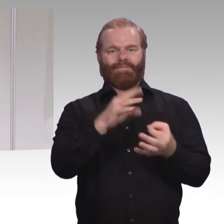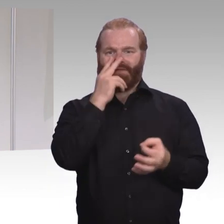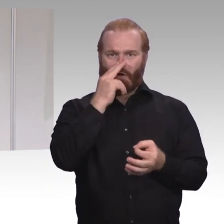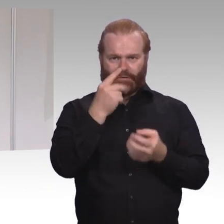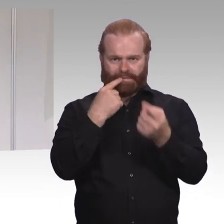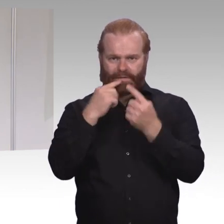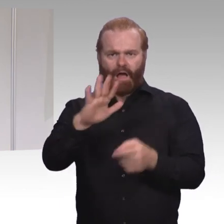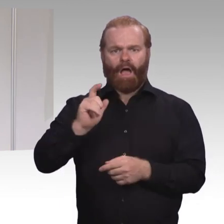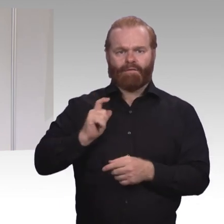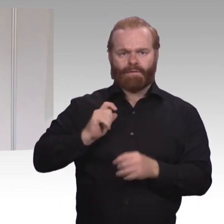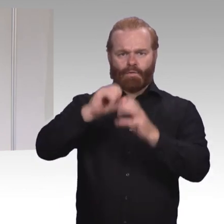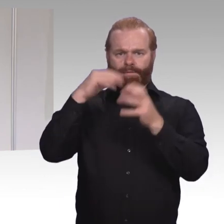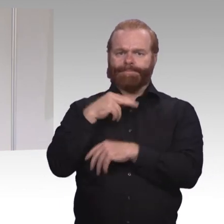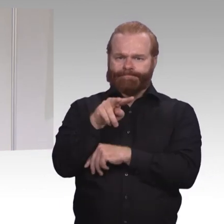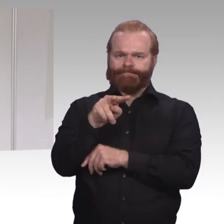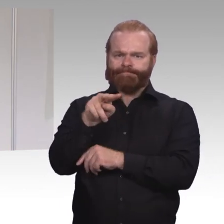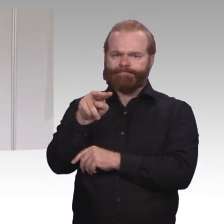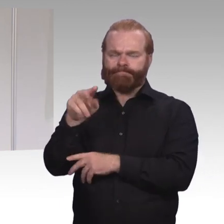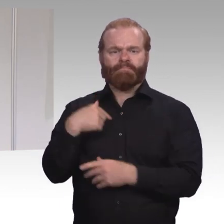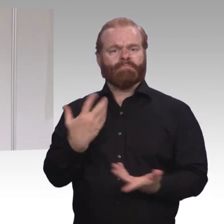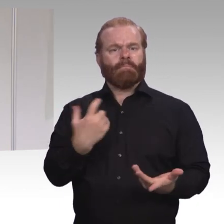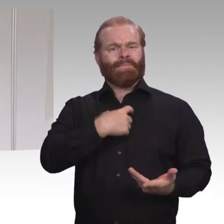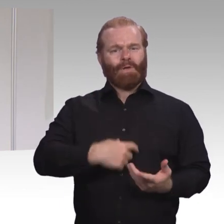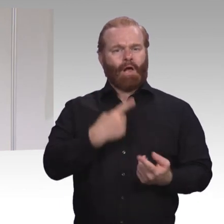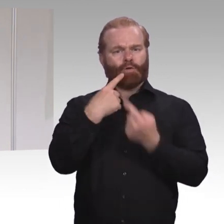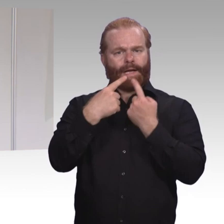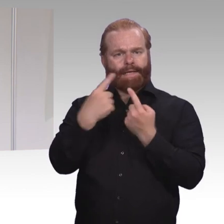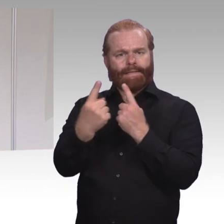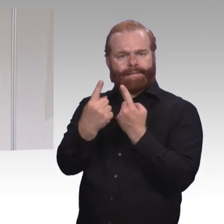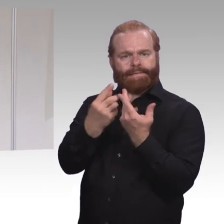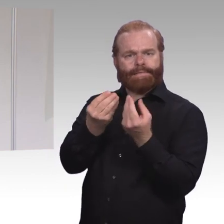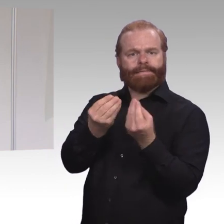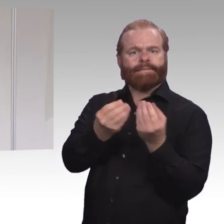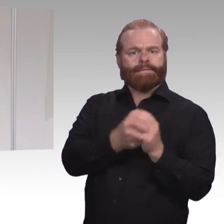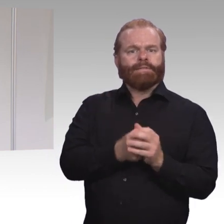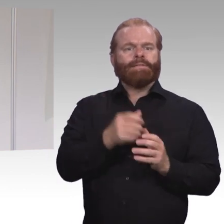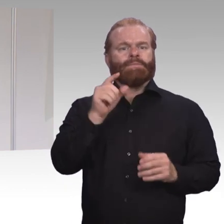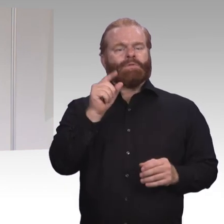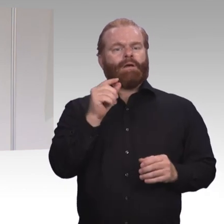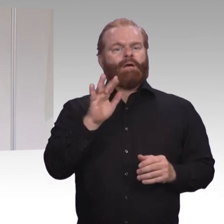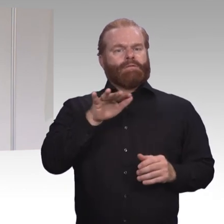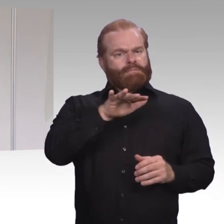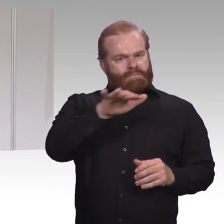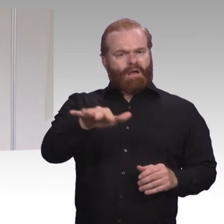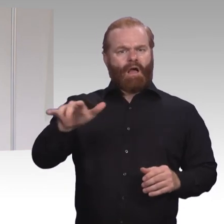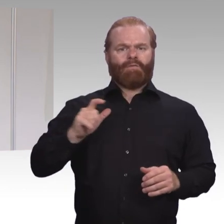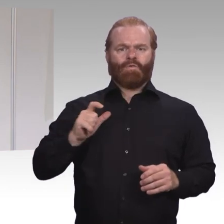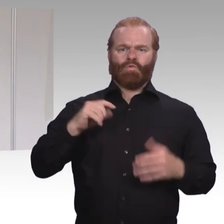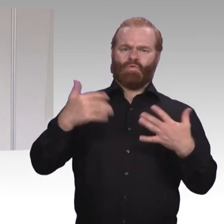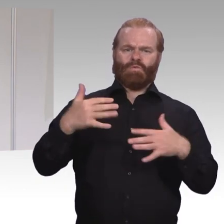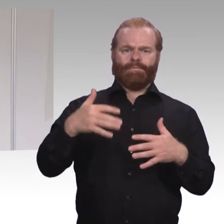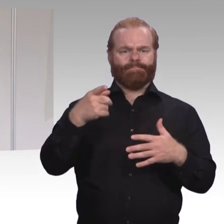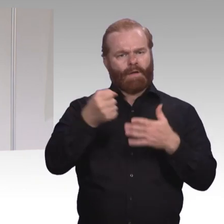wir alle stolz sein können. Ich jedenfalls bin es. Ich bin stolz auf die enorme Leistung, die mehr